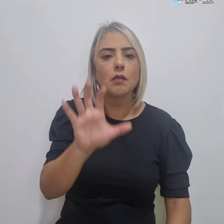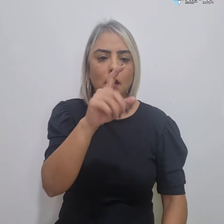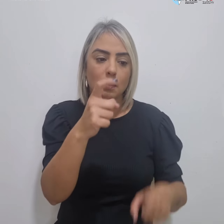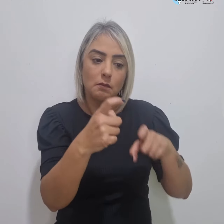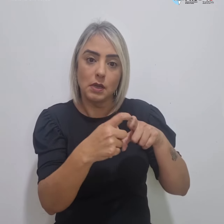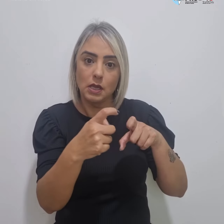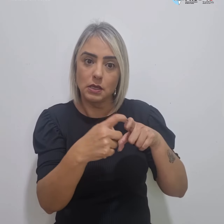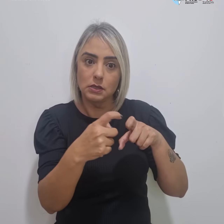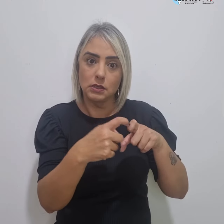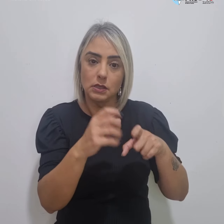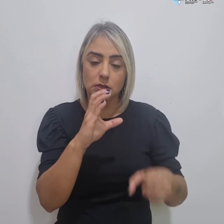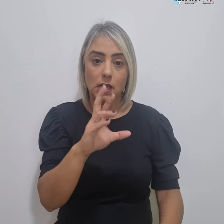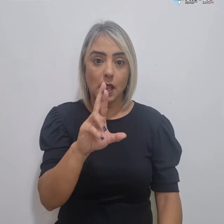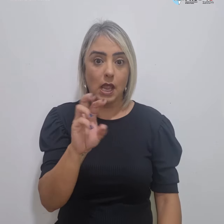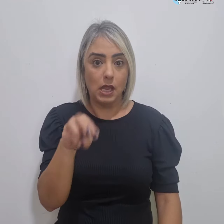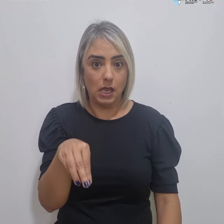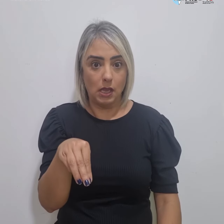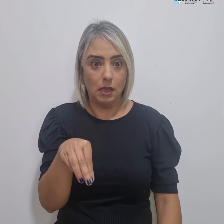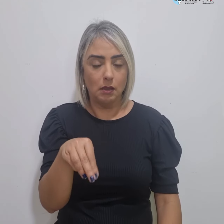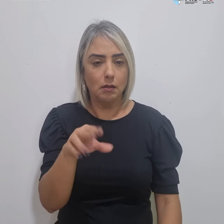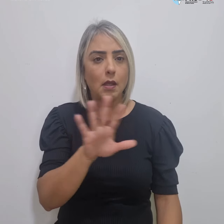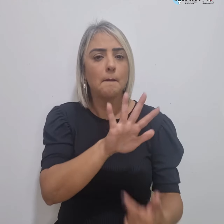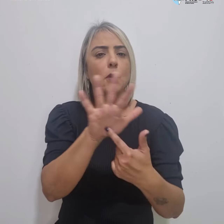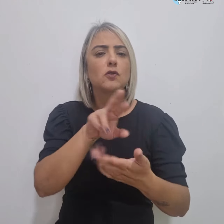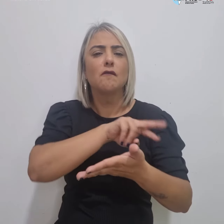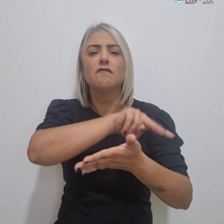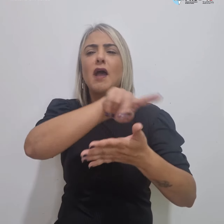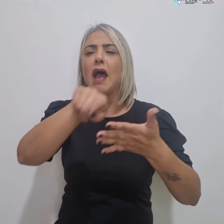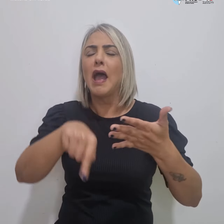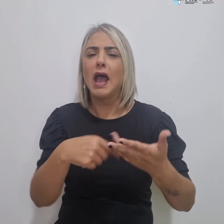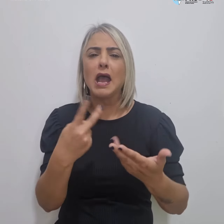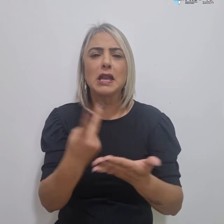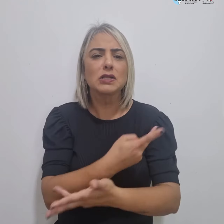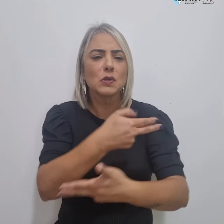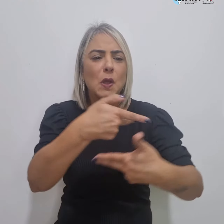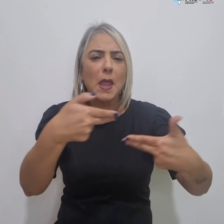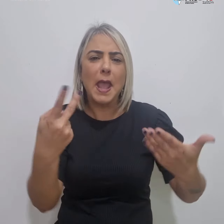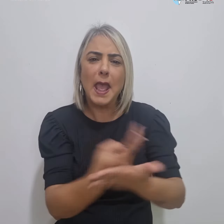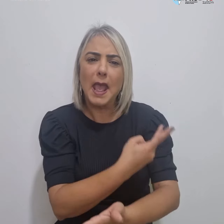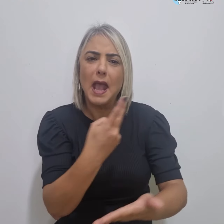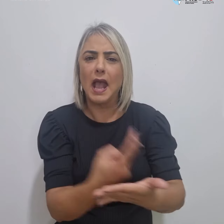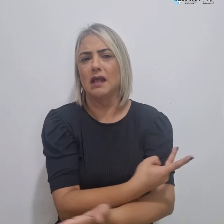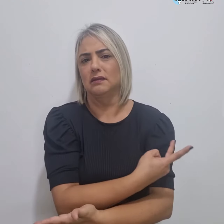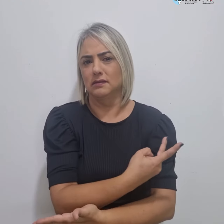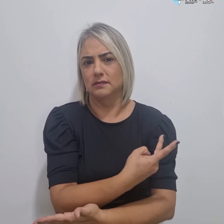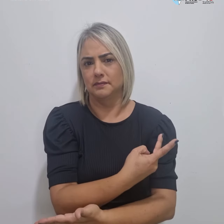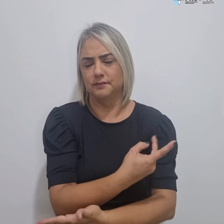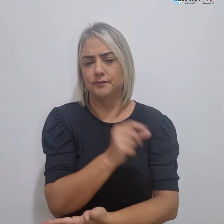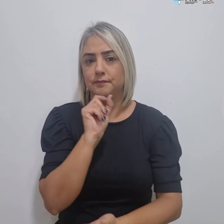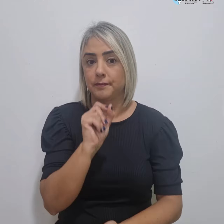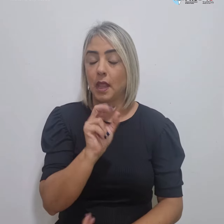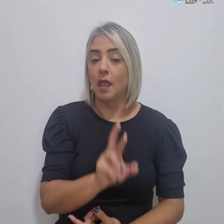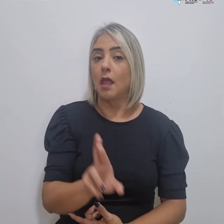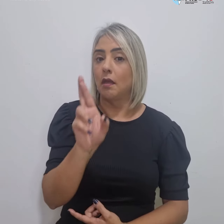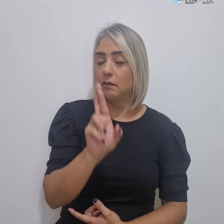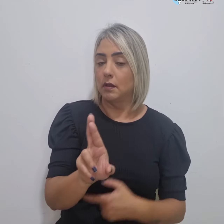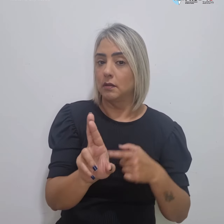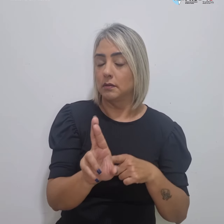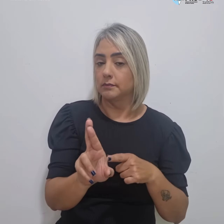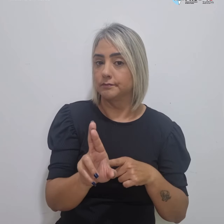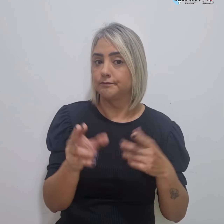Medicina, CRM, apontou diversas irregularidades no seu funcionamento, referentes,